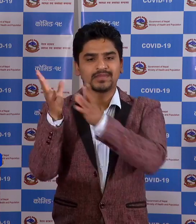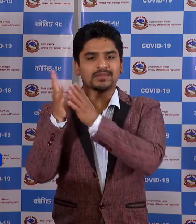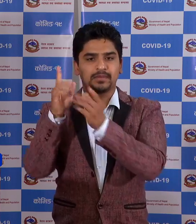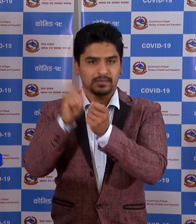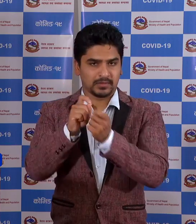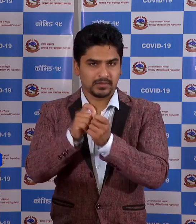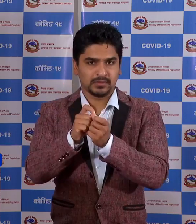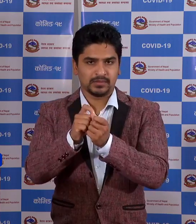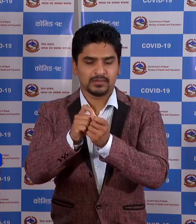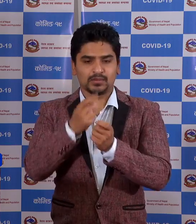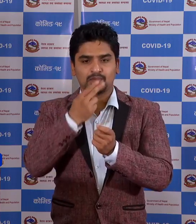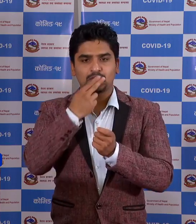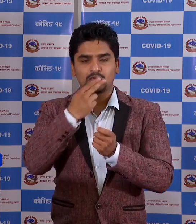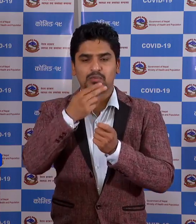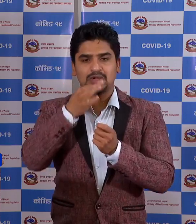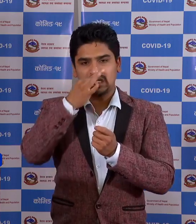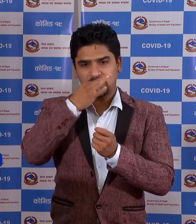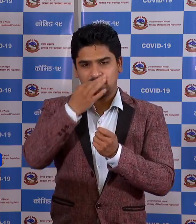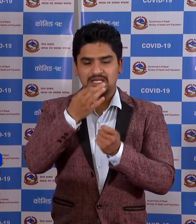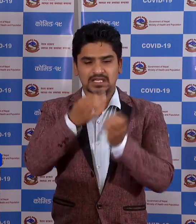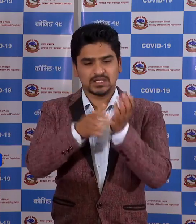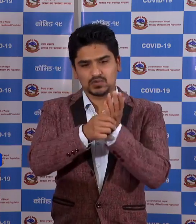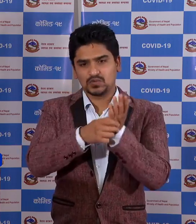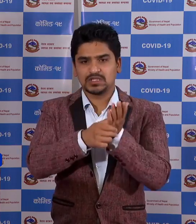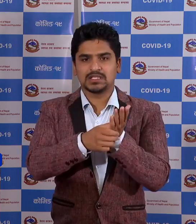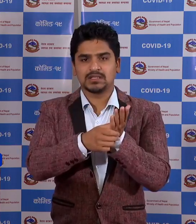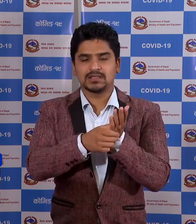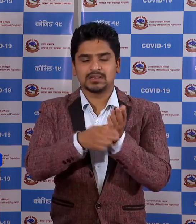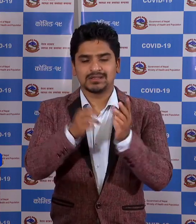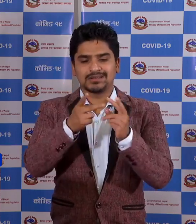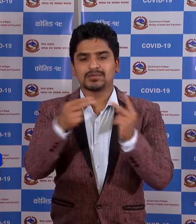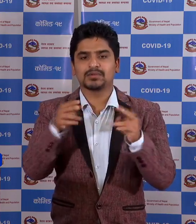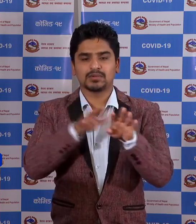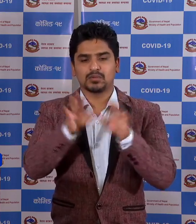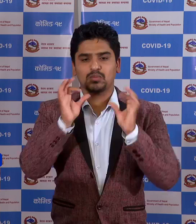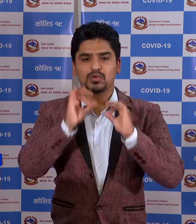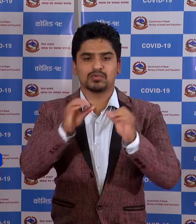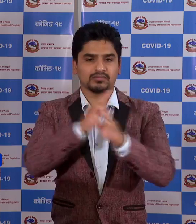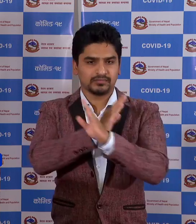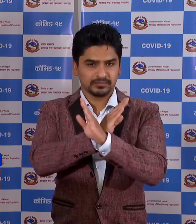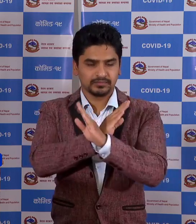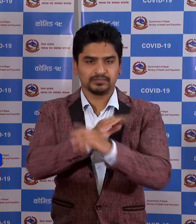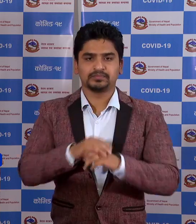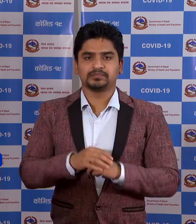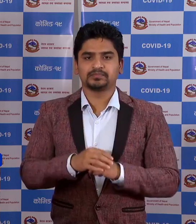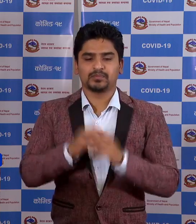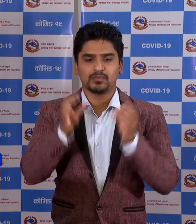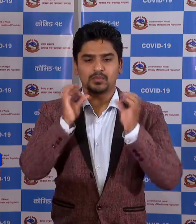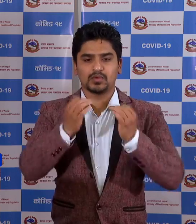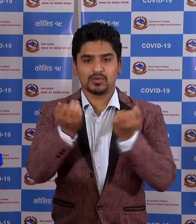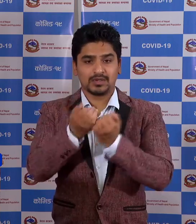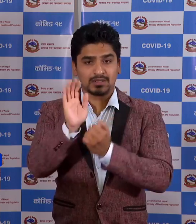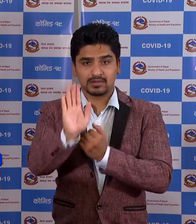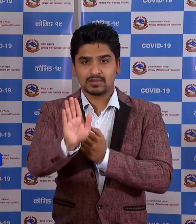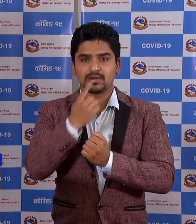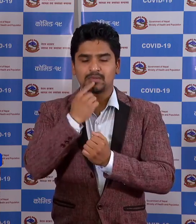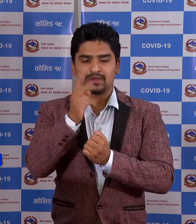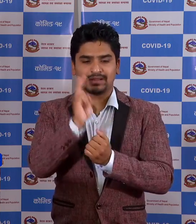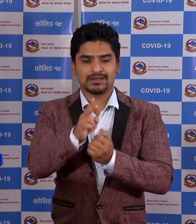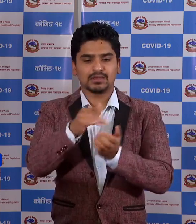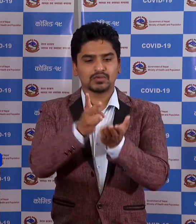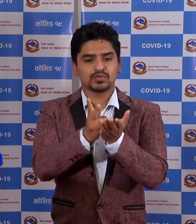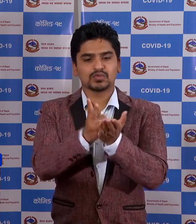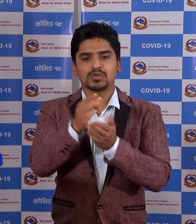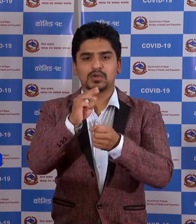जिम्मेवार बनौँ, धुम्रपान खैनी तथा सुर्तीजन्य वस्तुहरूको प्रयोग नगरौँ, प्रयोग गरेका छौँ भने यसलाई